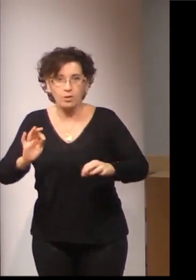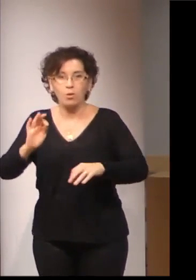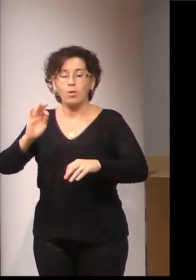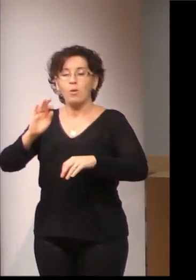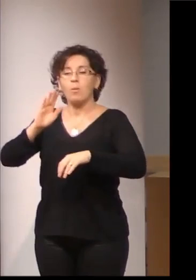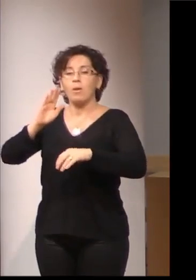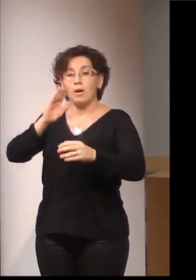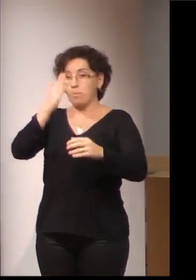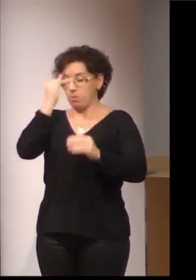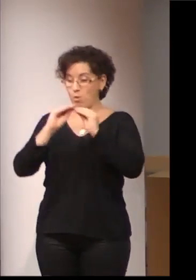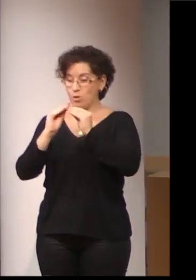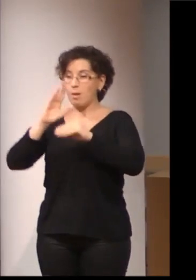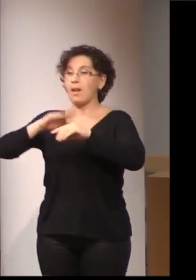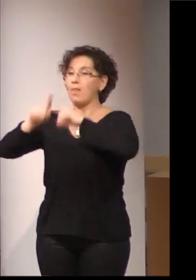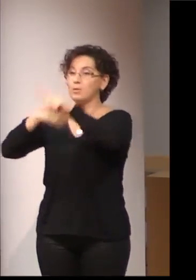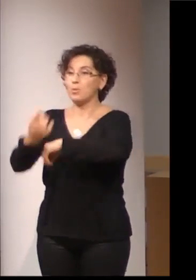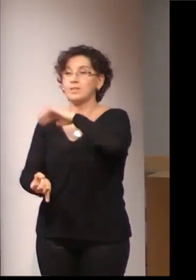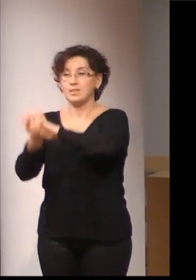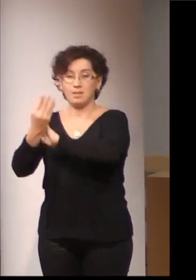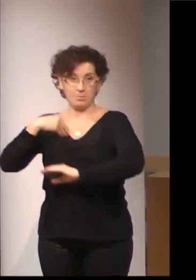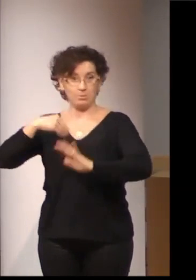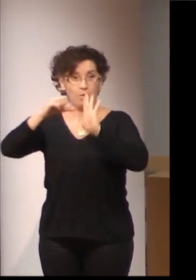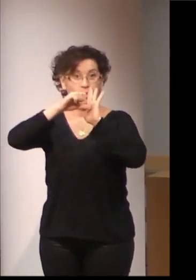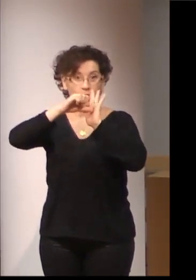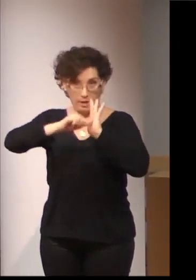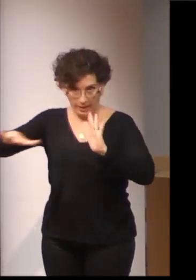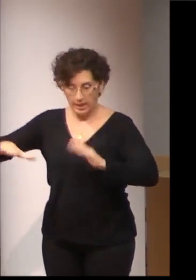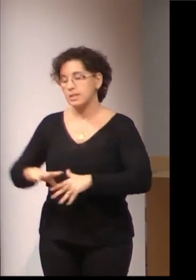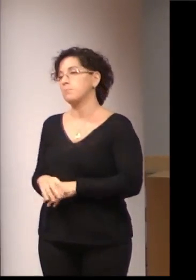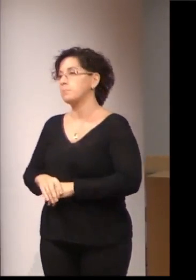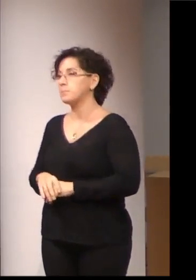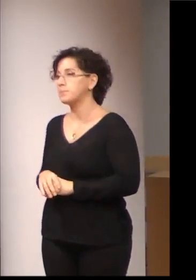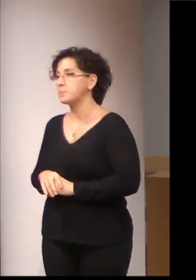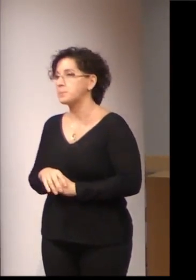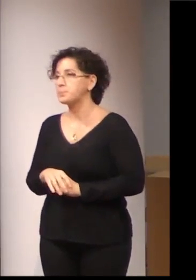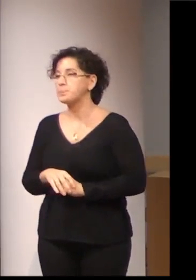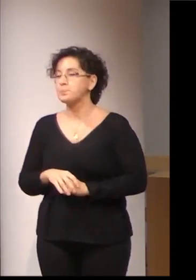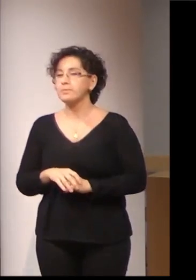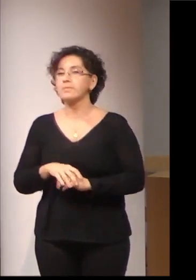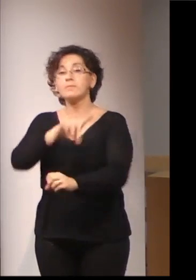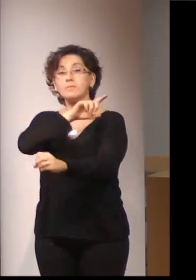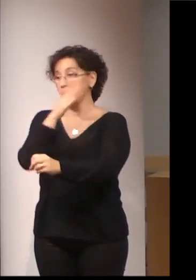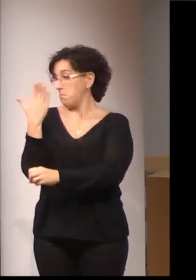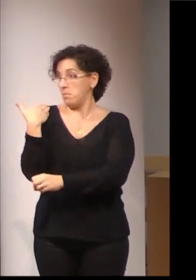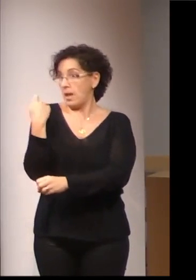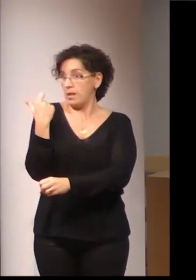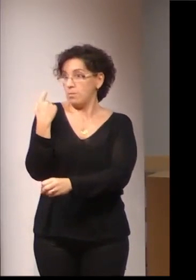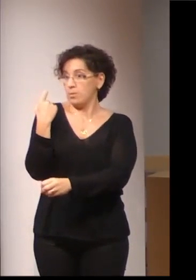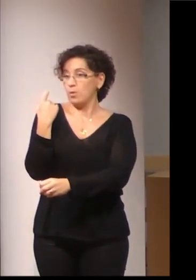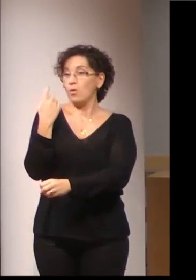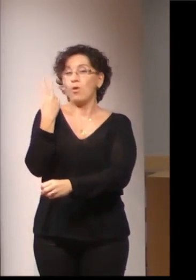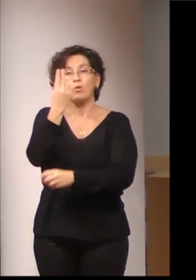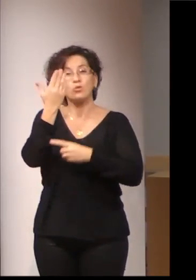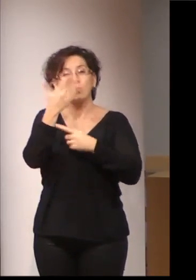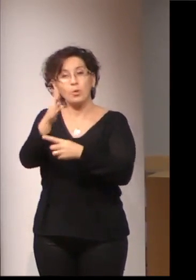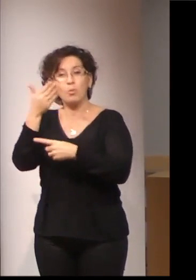funcionamiento de lo que luego fue el Centro de Normalización Lingüística de la Lengua de Signos. Hemos participado recientemente en las dos propuestas